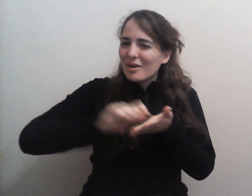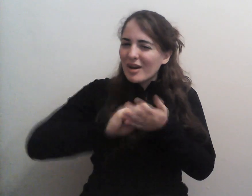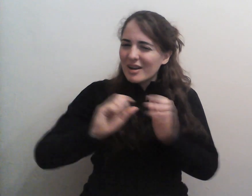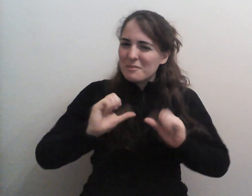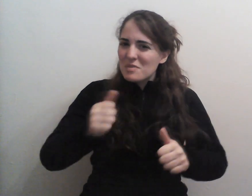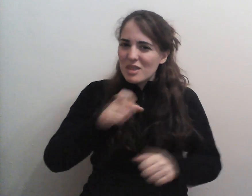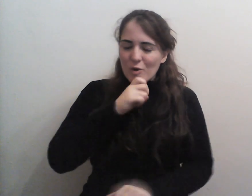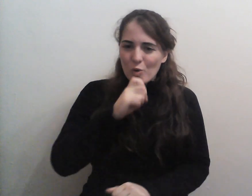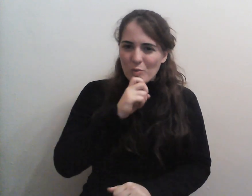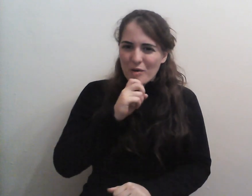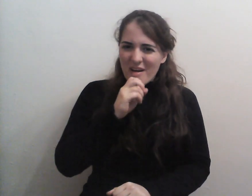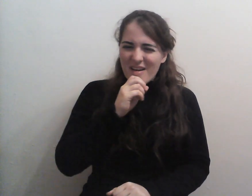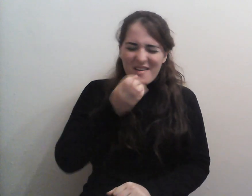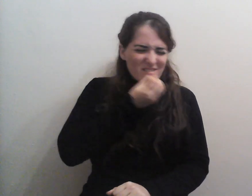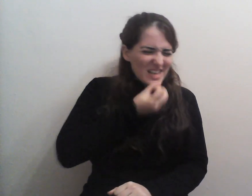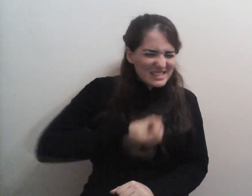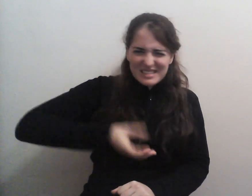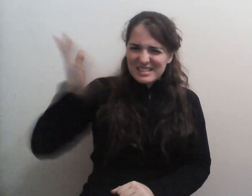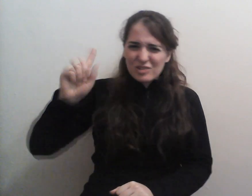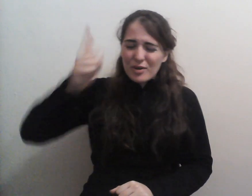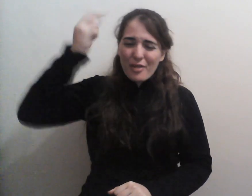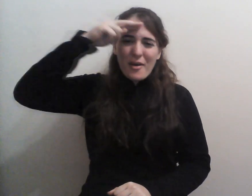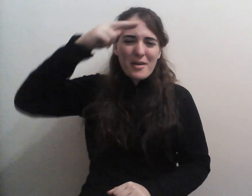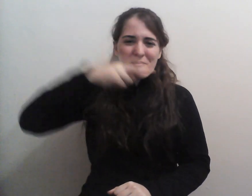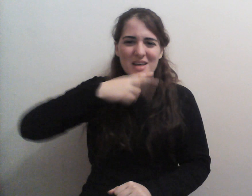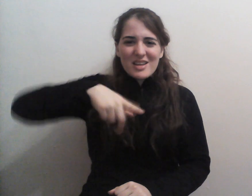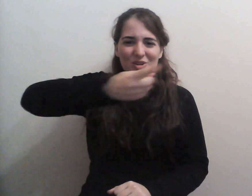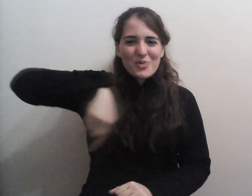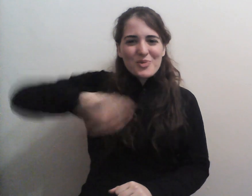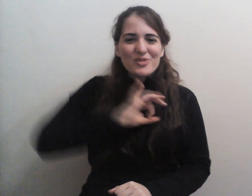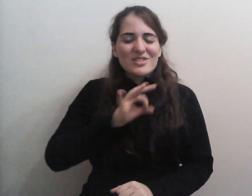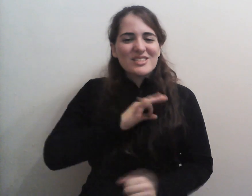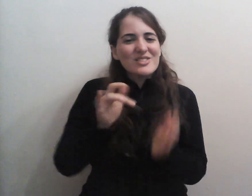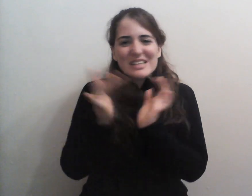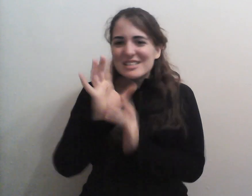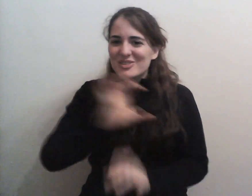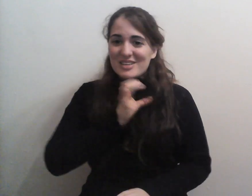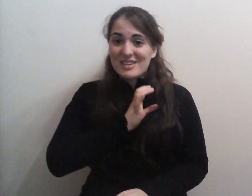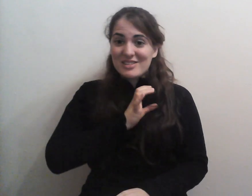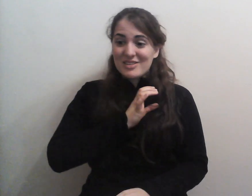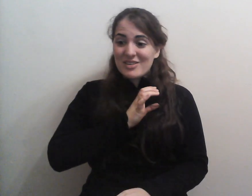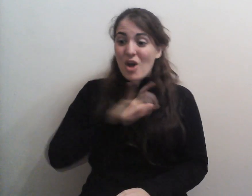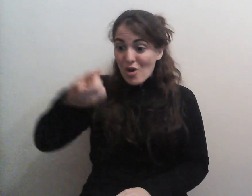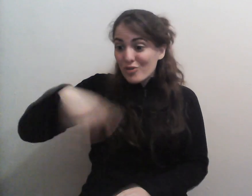Bendito el Dios y Padre de nuestro Señor Jesucristo. Mira, hermanos, estáis siendo perseguidos por la fe. Alabad a